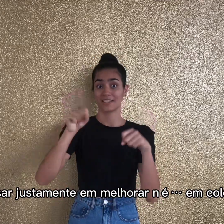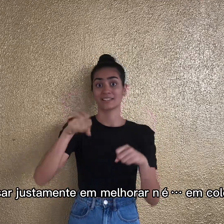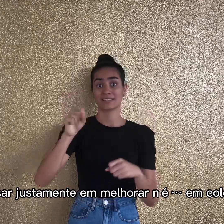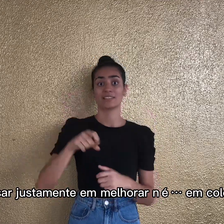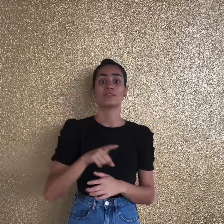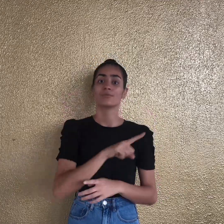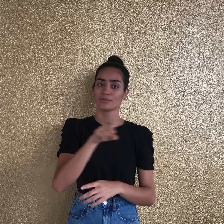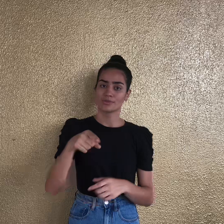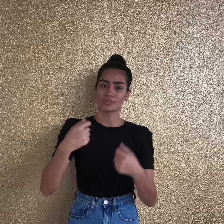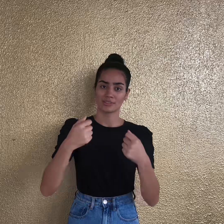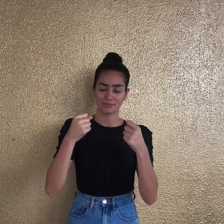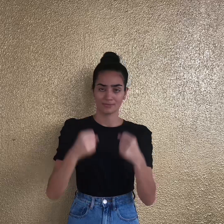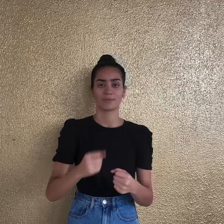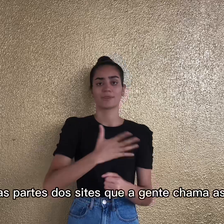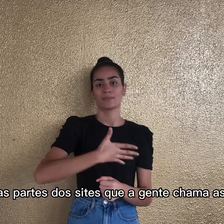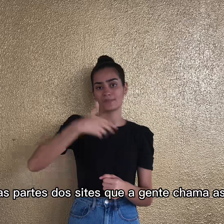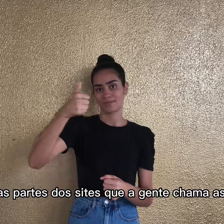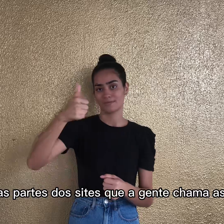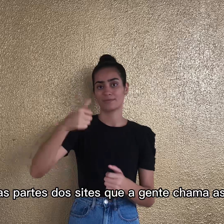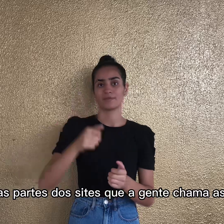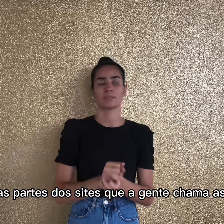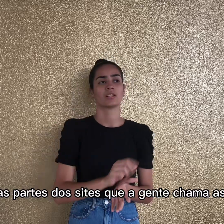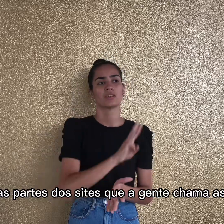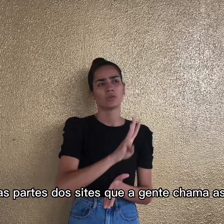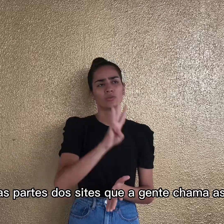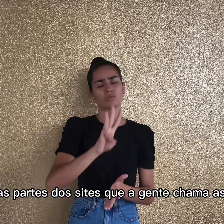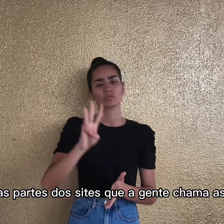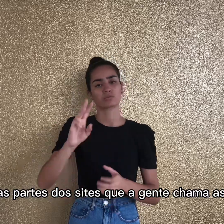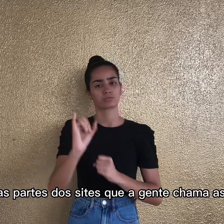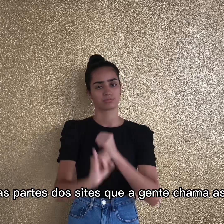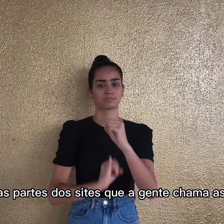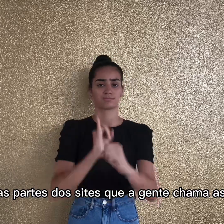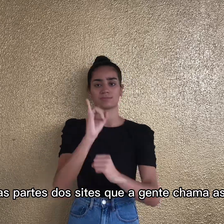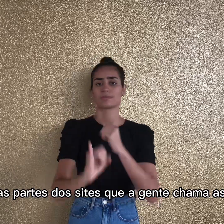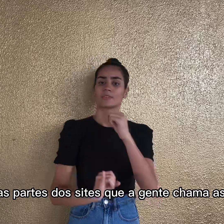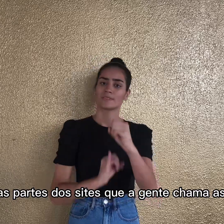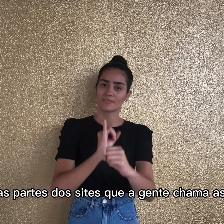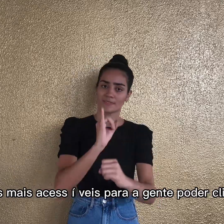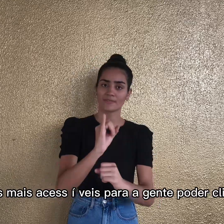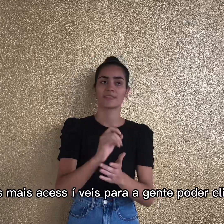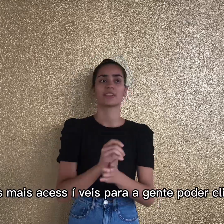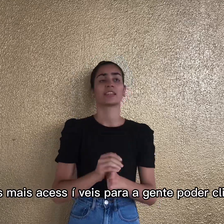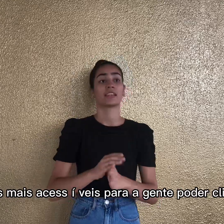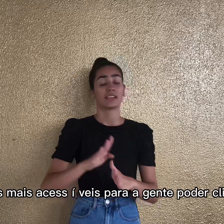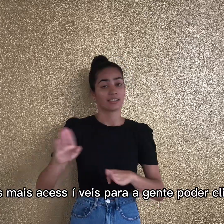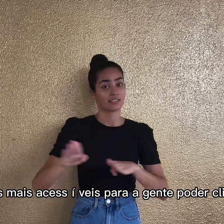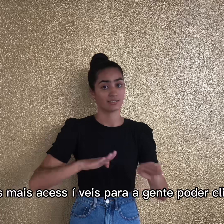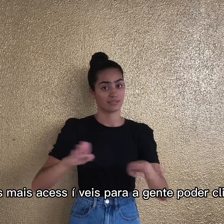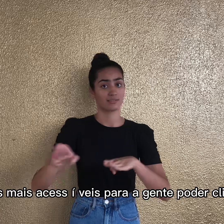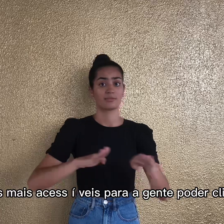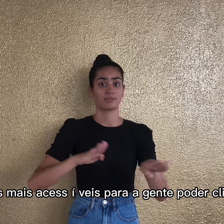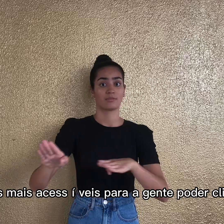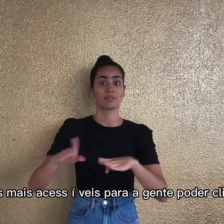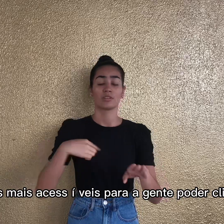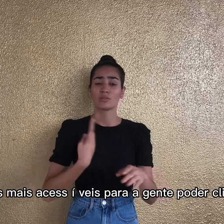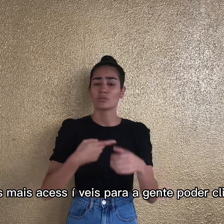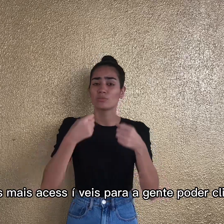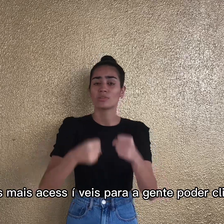colocar as partes dos sites que a gente chama as abas, né? Mais acessíveis para a gente poder